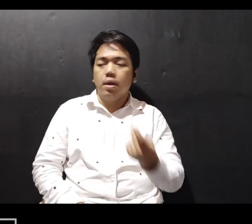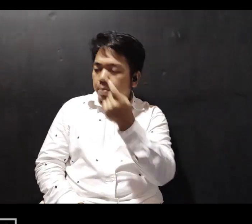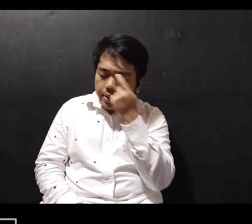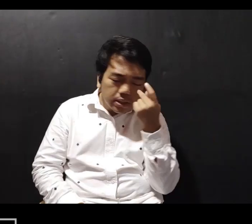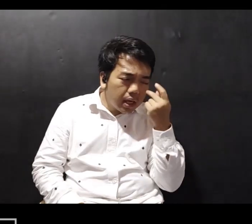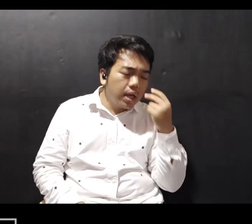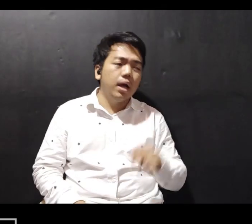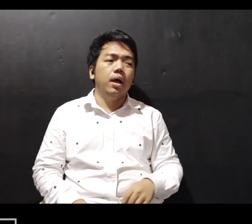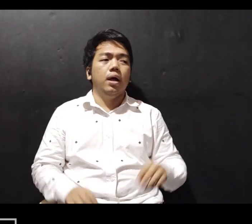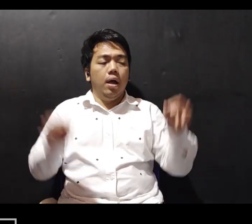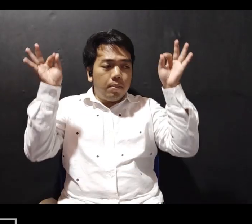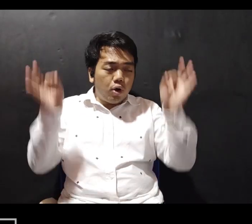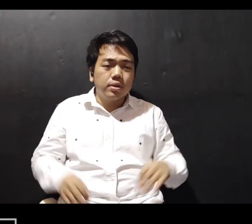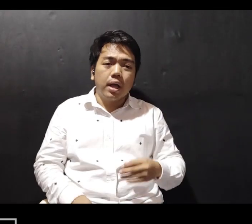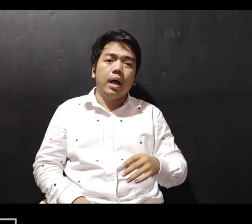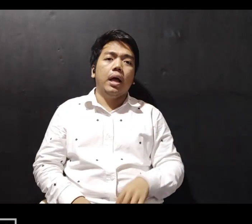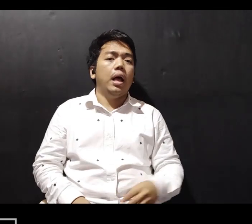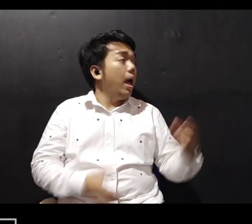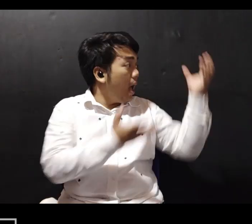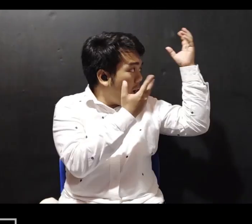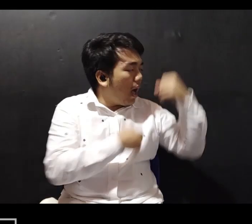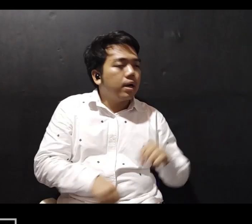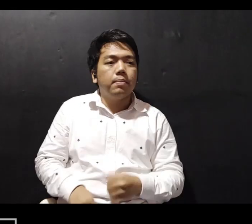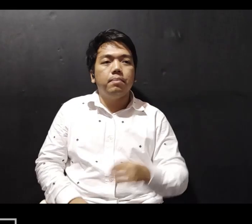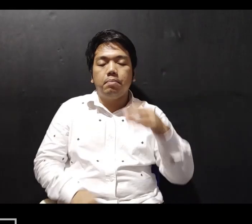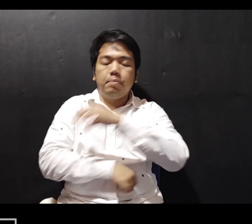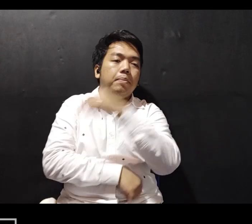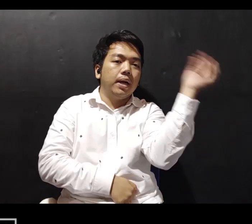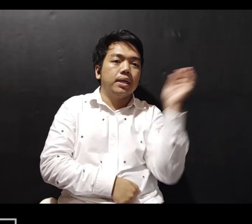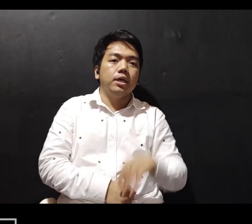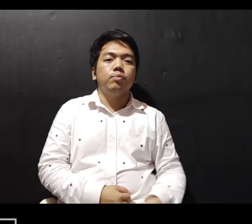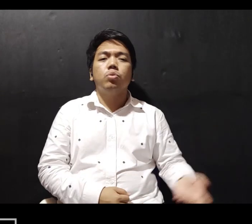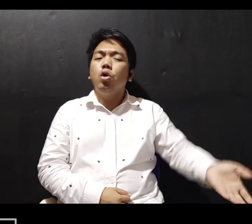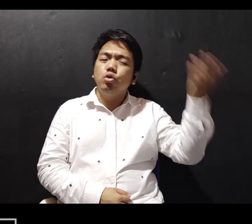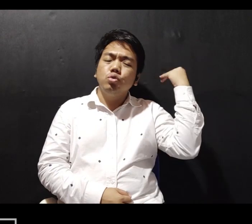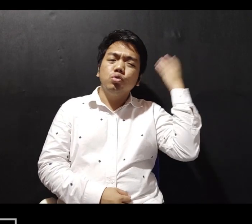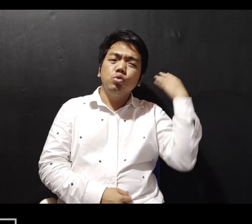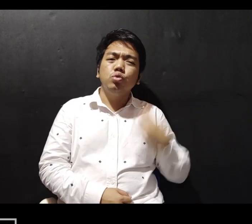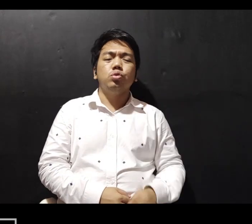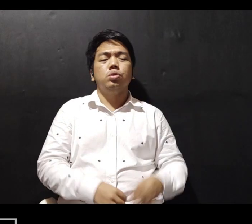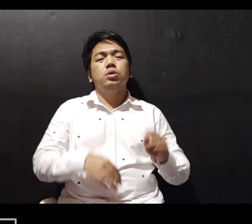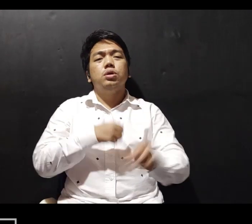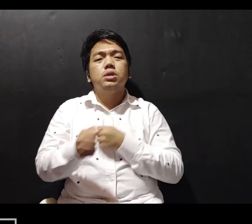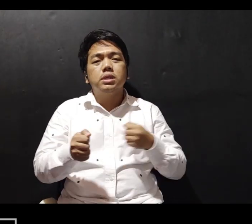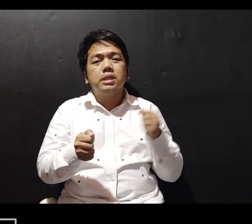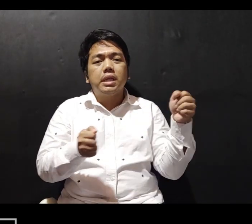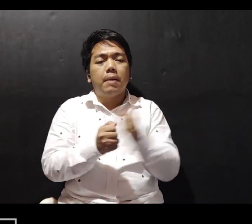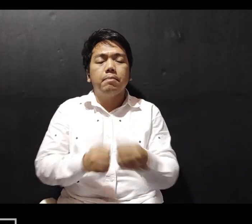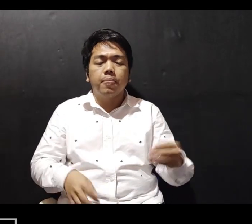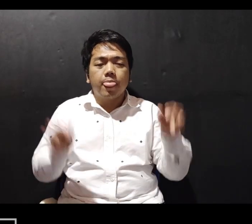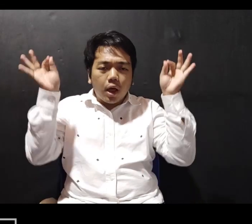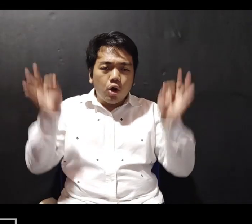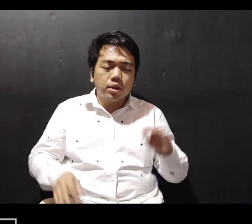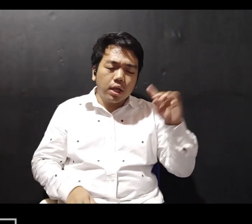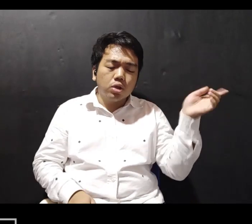pagi. Saudara, di zaman Alkitab, zaman Perjanjian Lama, setiap kota mempunyai penjaga